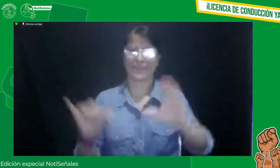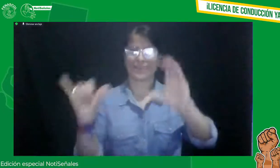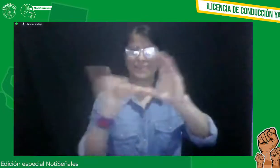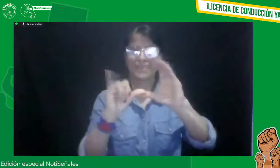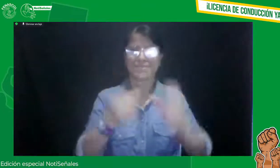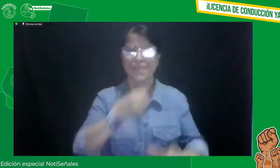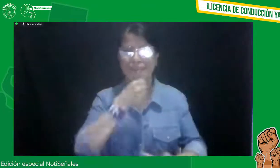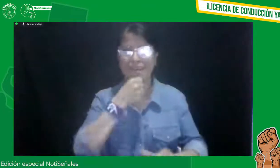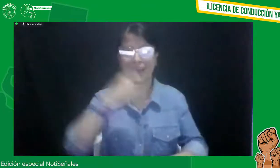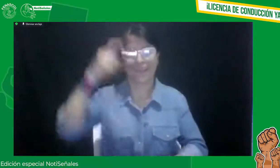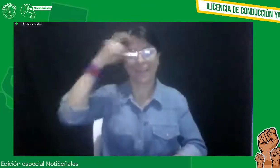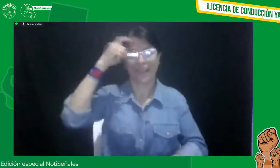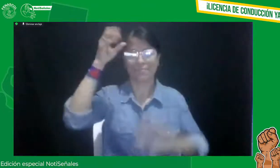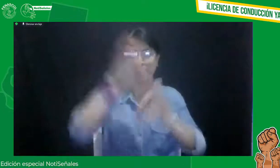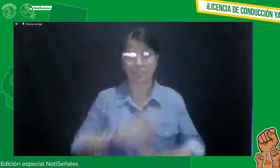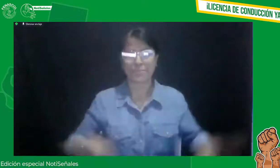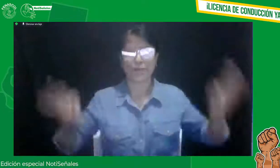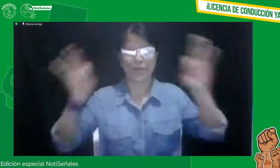de interpretación.